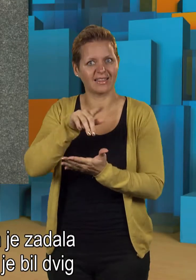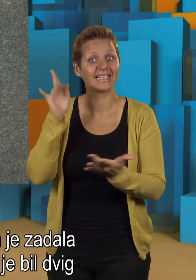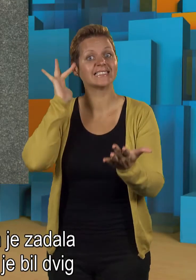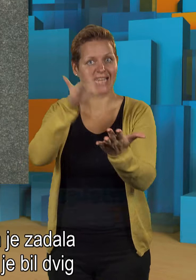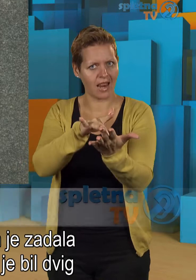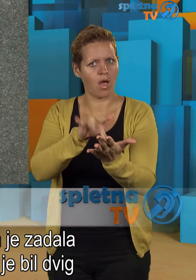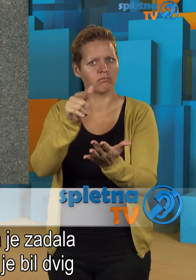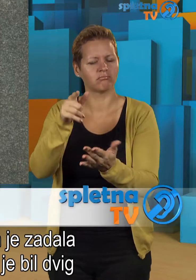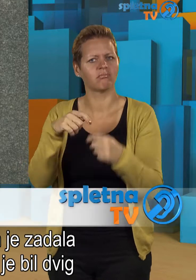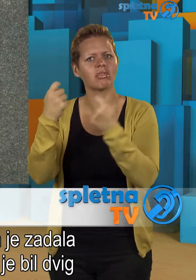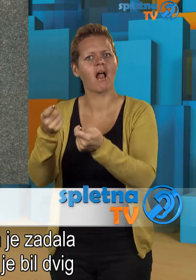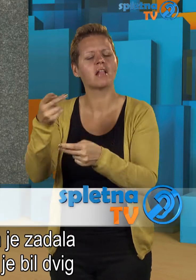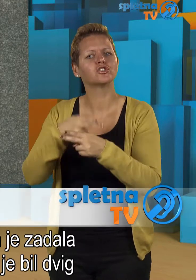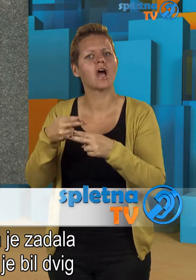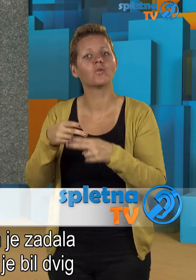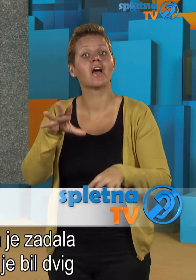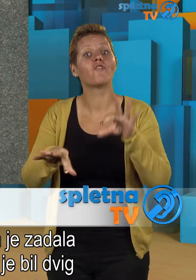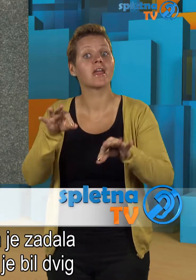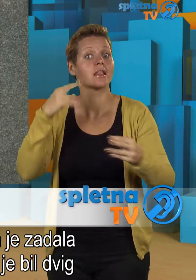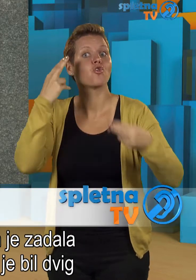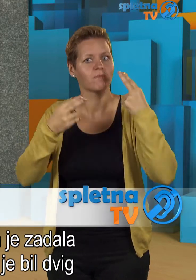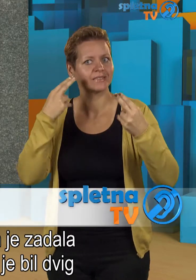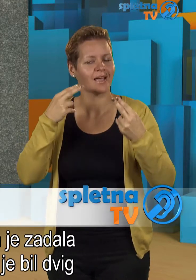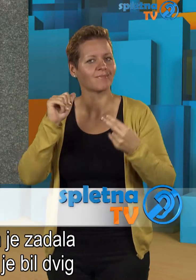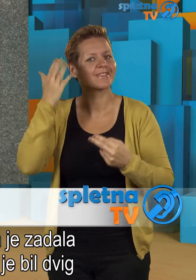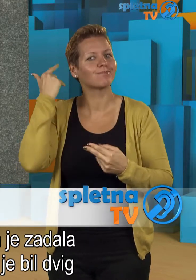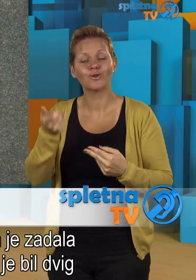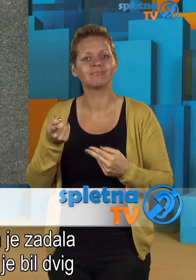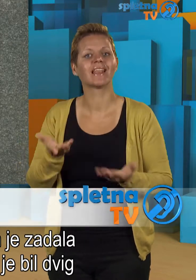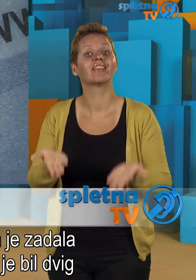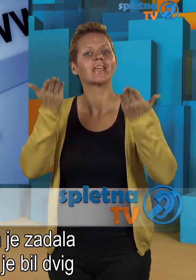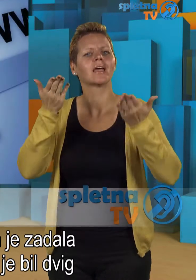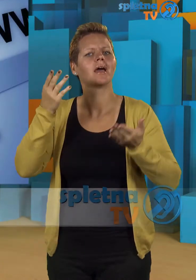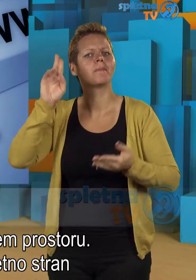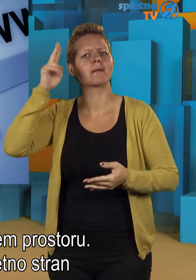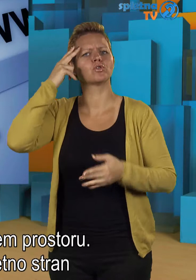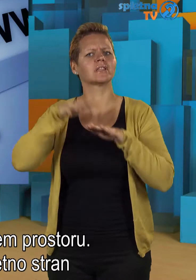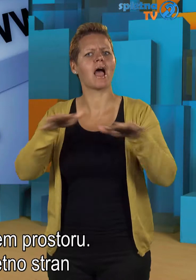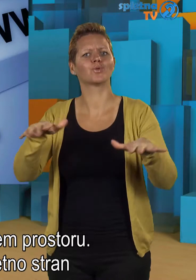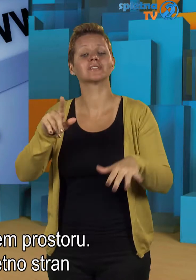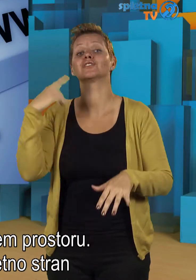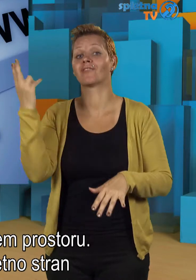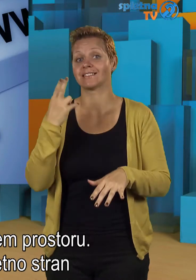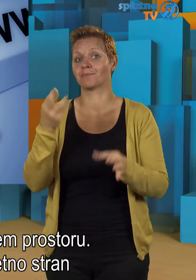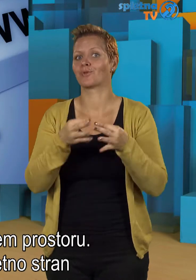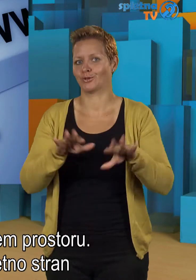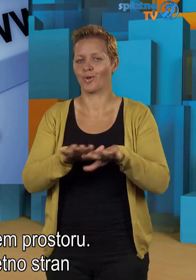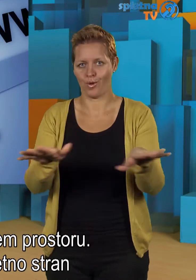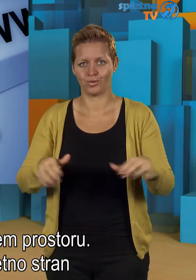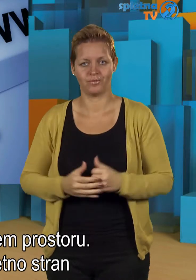Eden izmed ciljev, ki si jih je zadala Državna volilna komisija, je bil dvig prepoznavnosti v slovenskem prostoru.